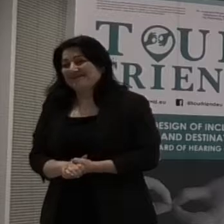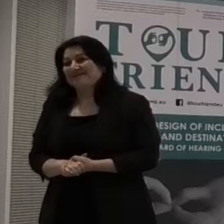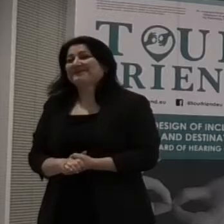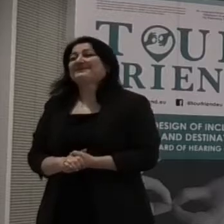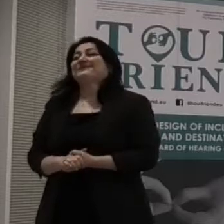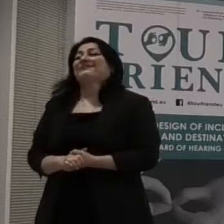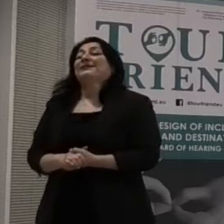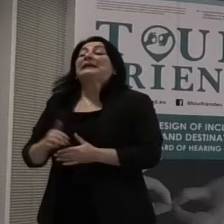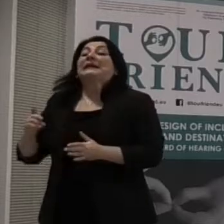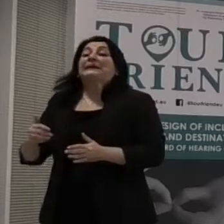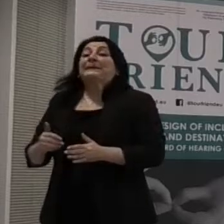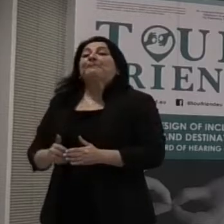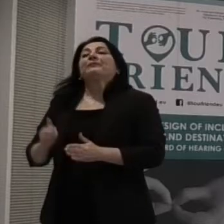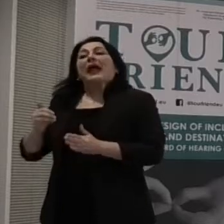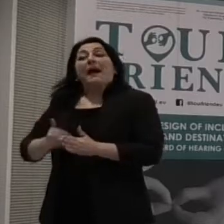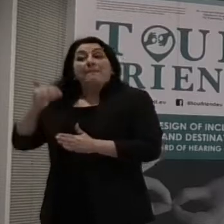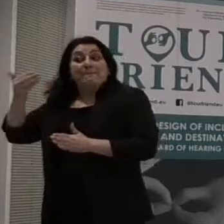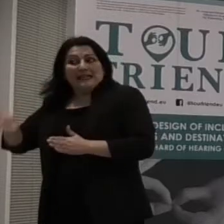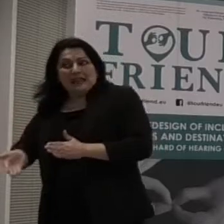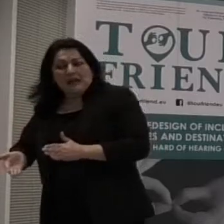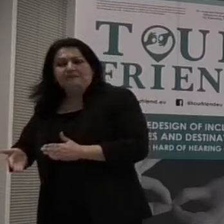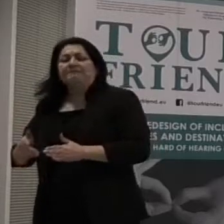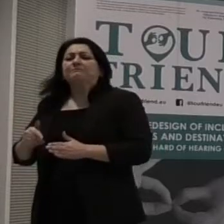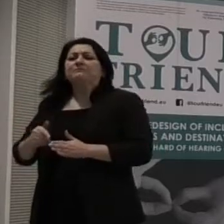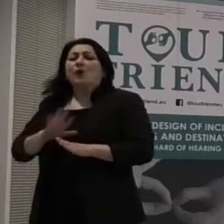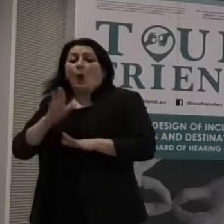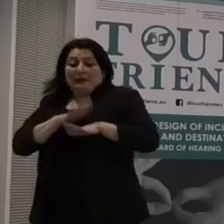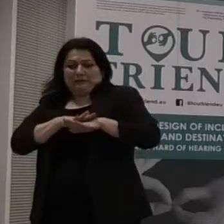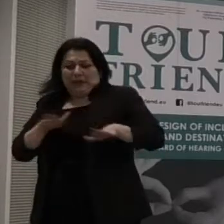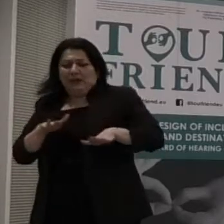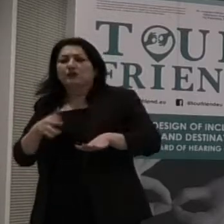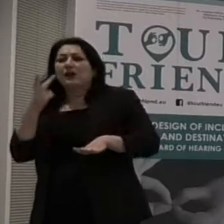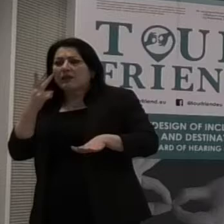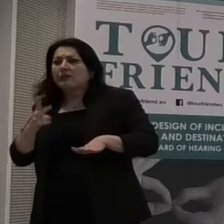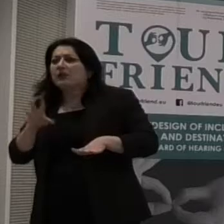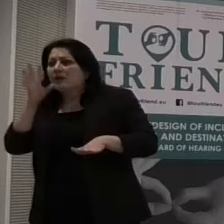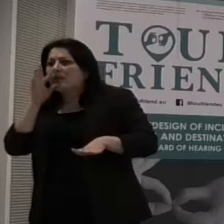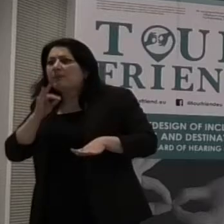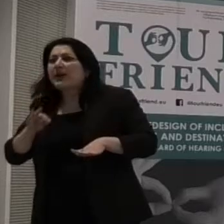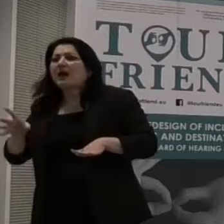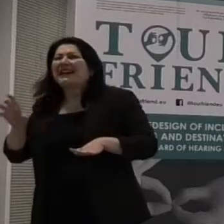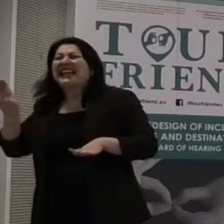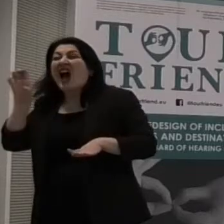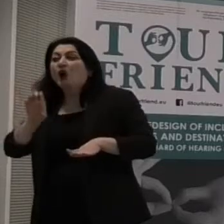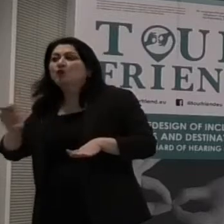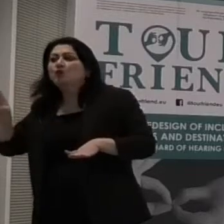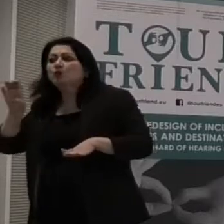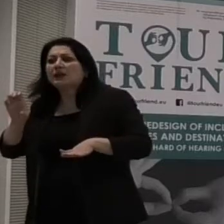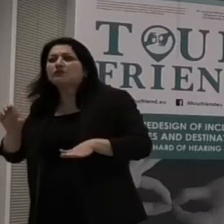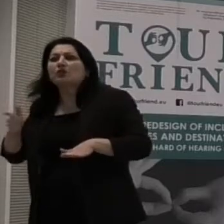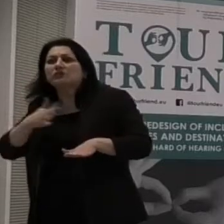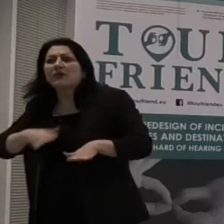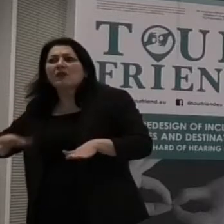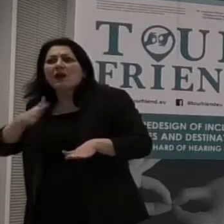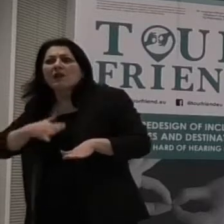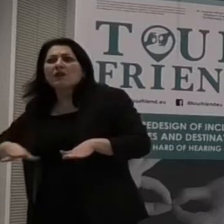Και μετά από αυτή τη δράση, επειδή είδαμε ότι υπήρχε πραγματικά δίψα στο τουριστικό κομμάτι και στο πολιτιστικό, γιατί όπως είπαμε